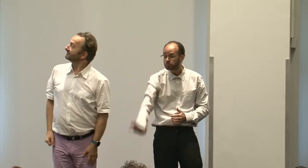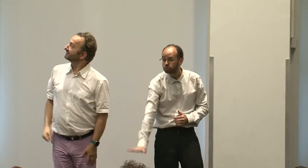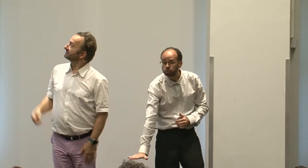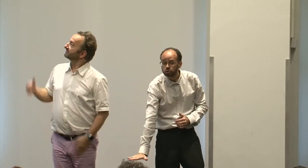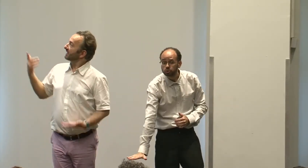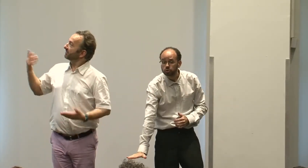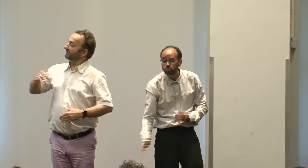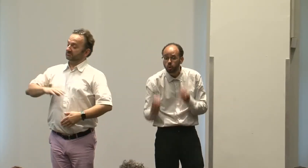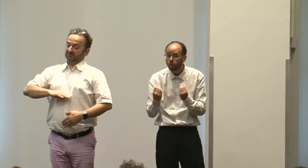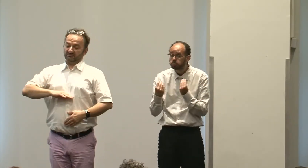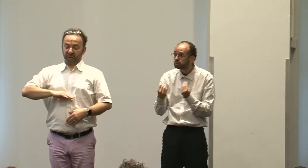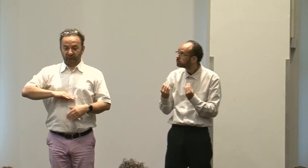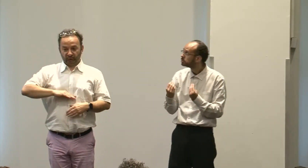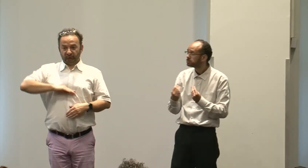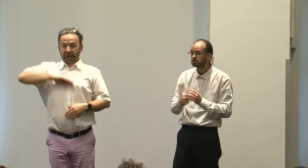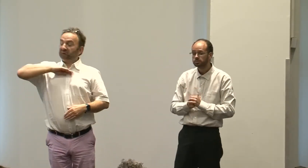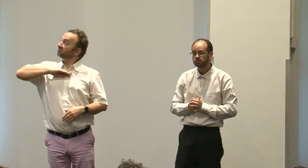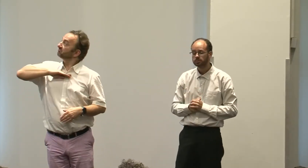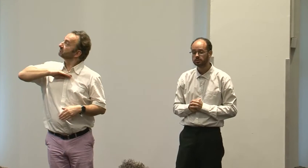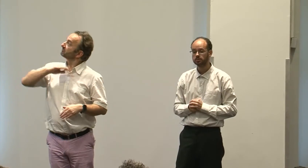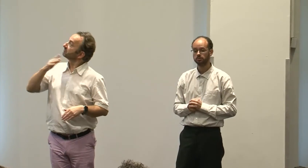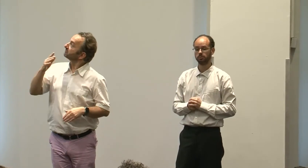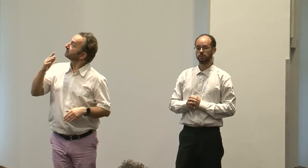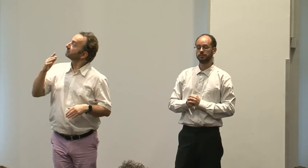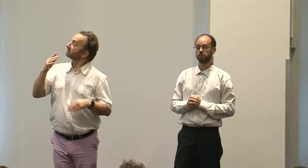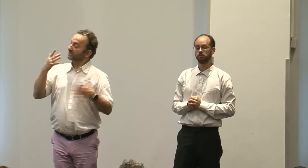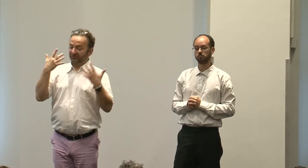Essa imagem com 3 anos e meio.